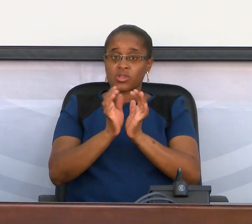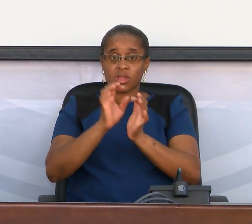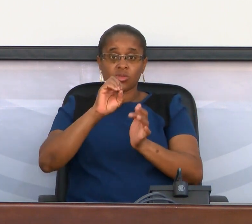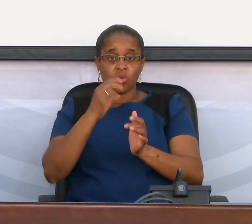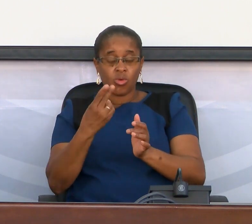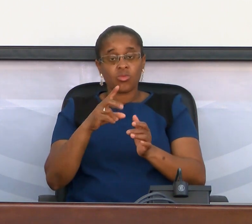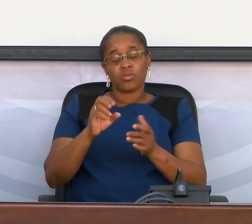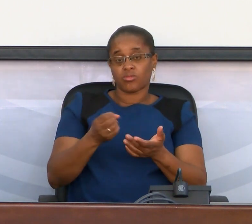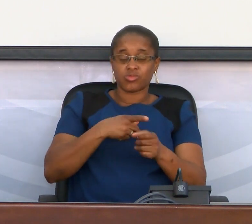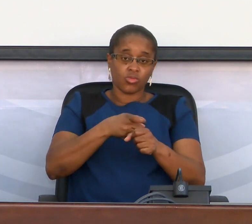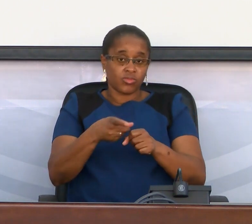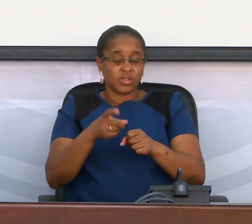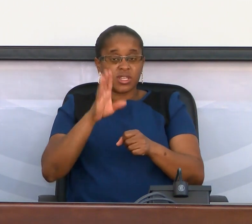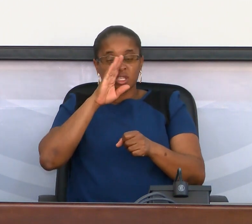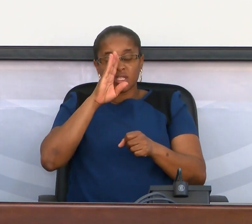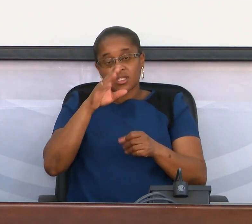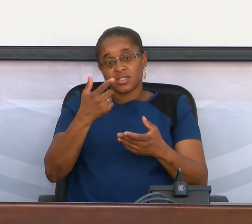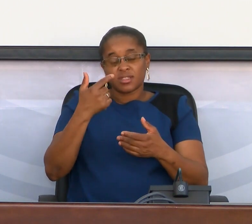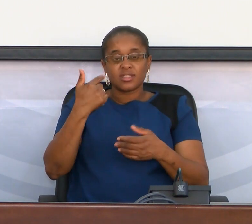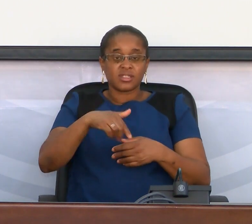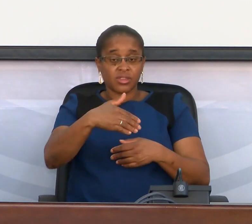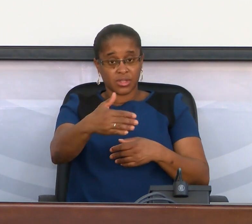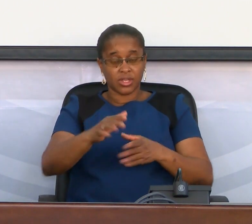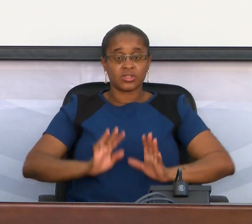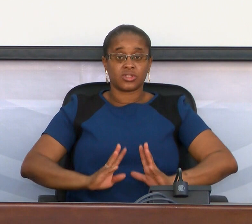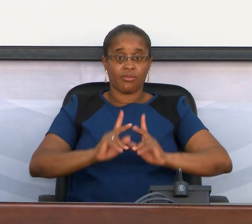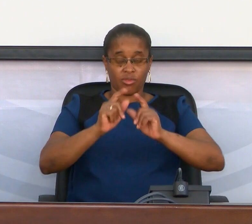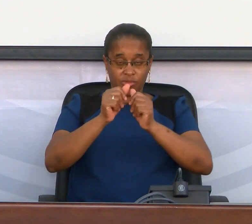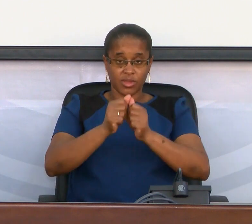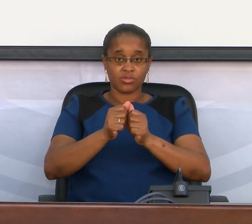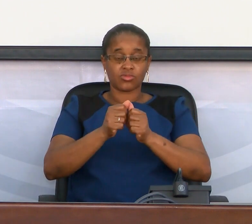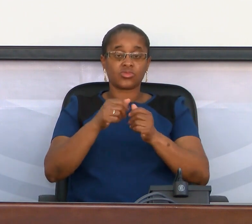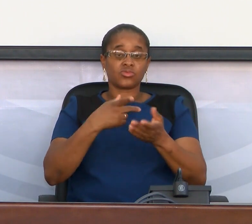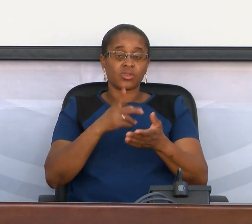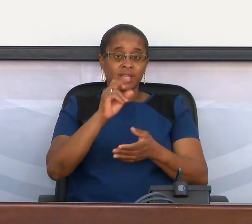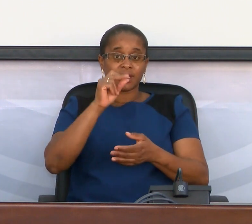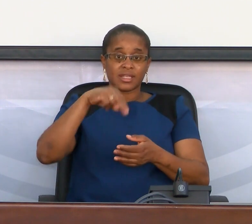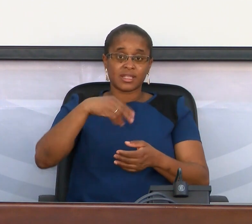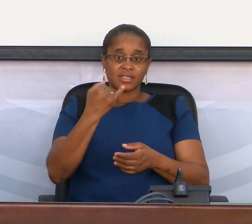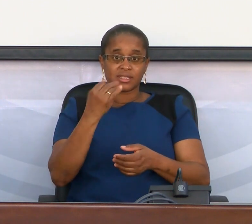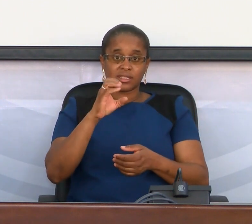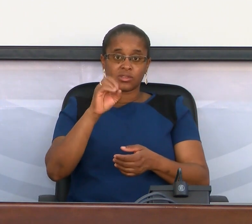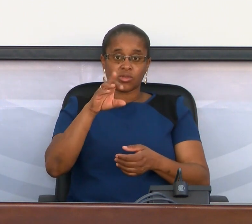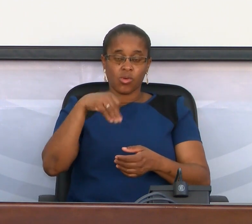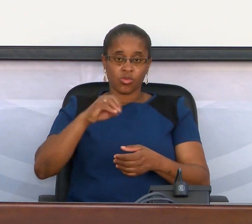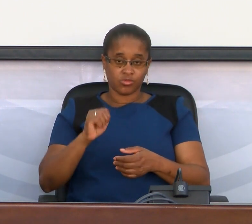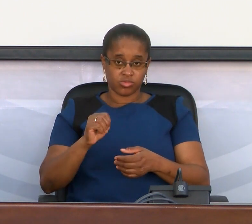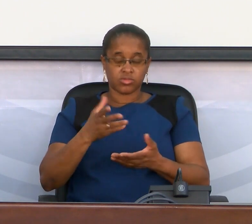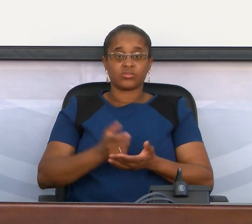novo coronavírus e se já terá ou se já teria desenvolvido anticorpos. Portanto, os casos